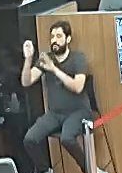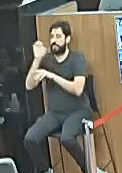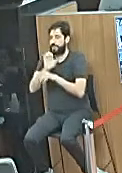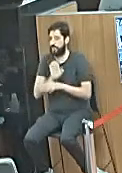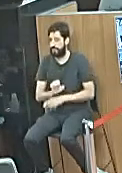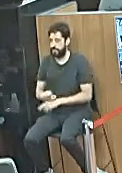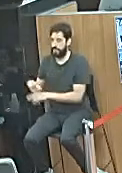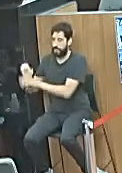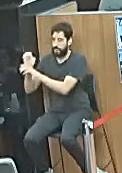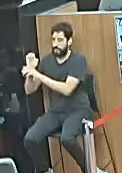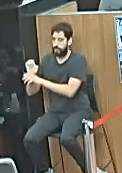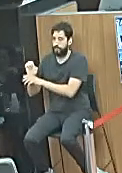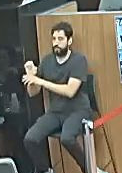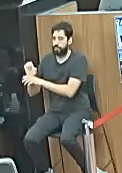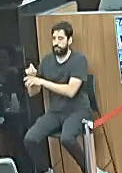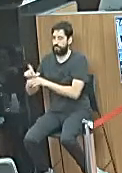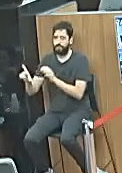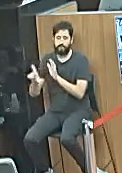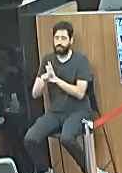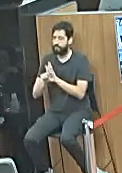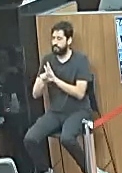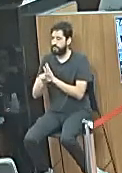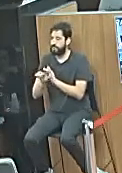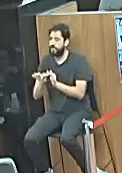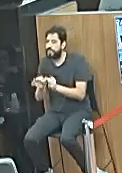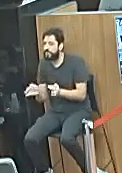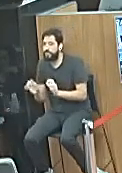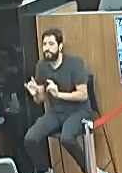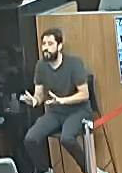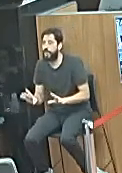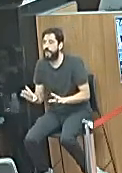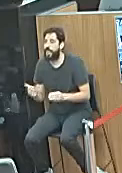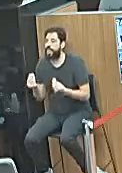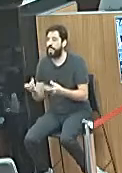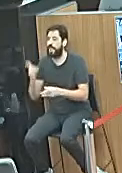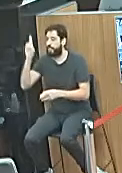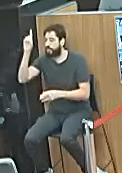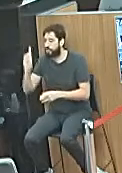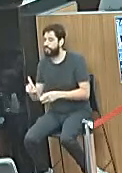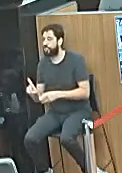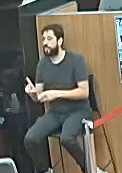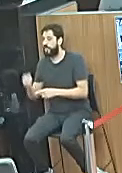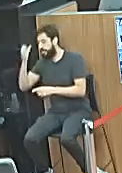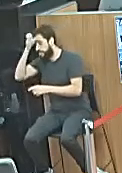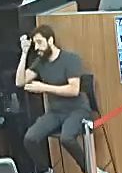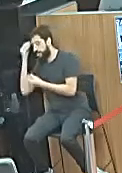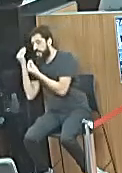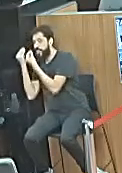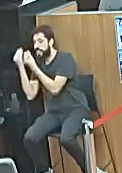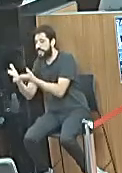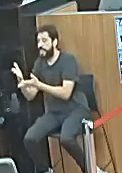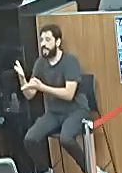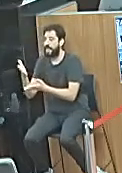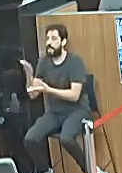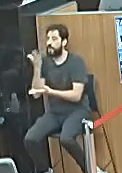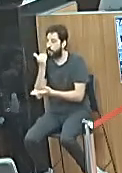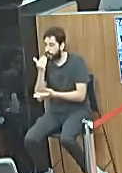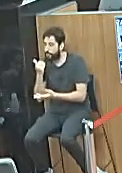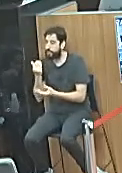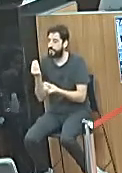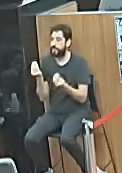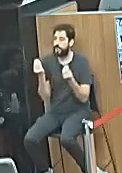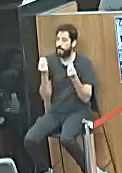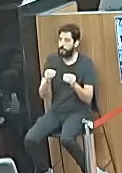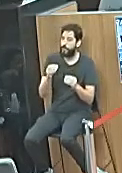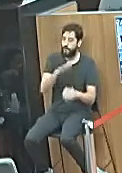outros estados e é uma lei simplesmente para dar direito às prefeituras de dar uma cesta básica matricular uma criança na escola e